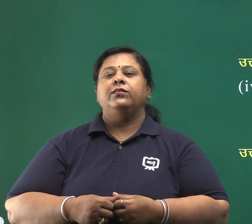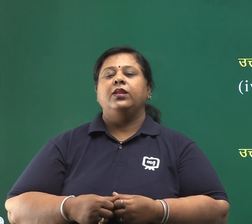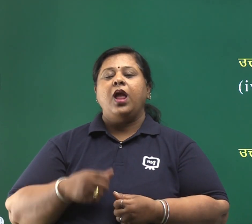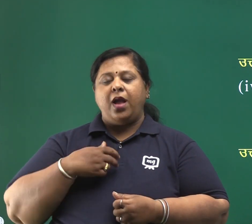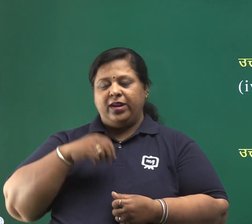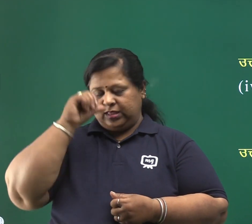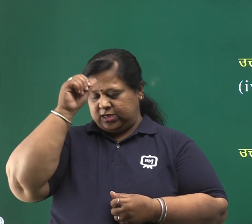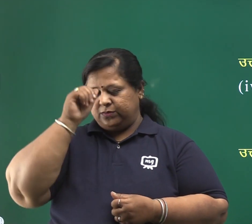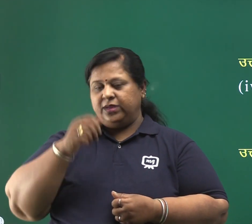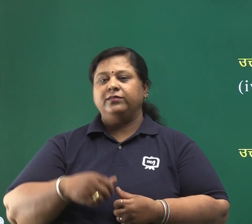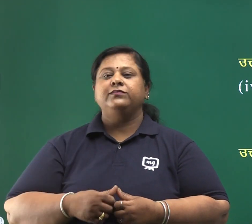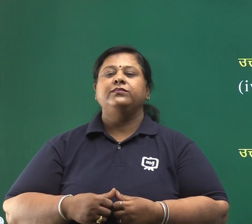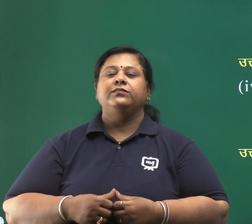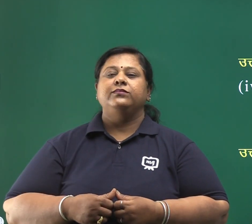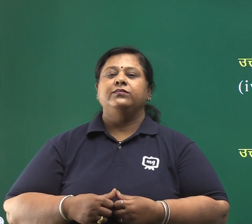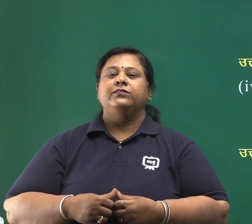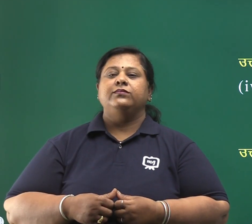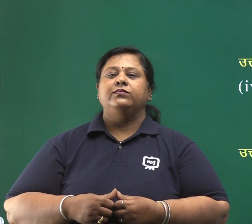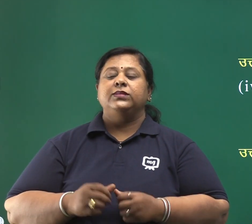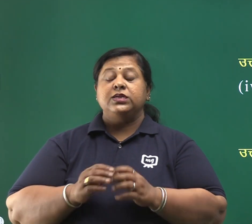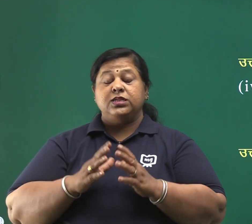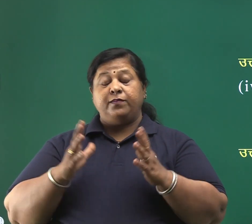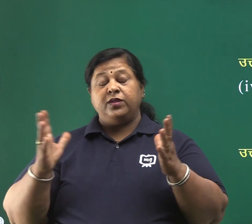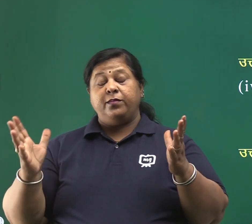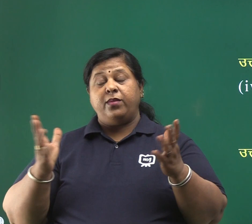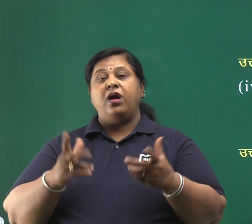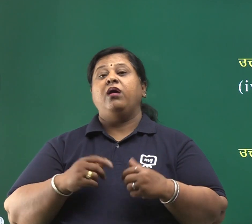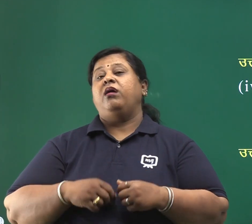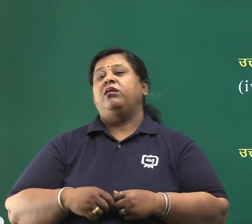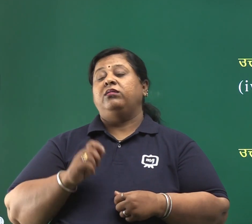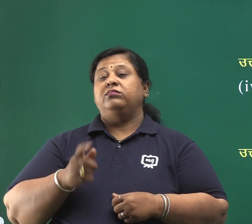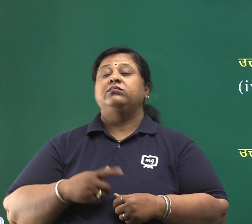हमारे देश में सबसे बड़ा कारण